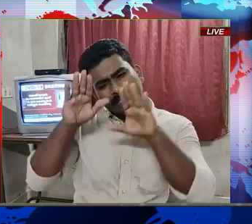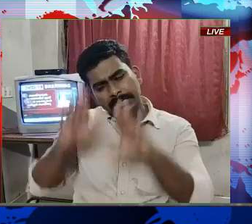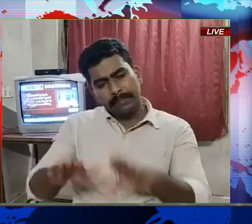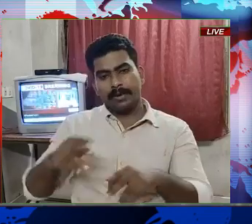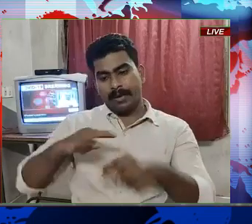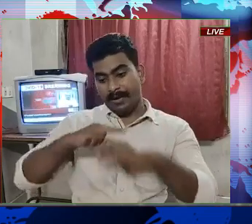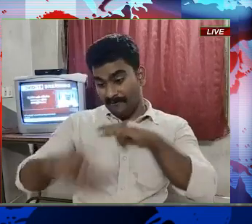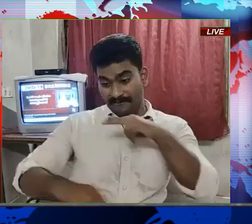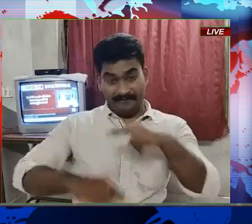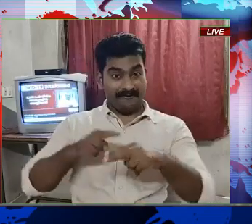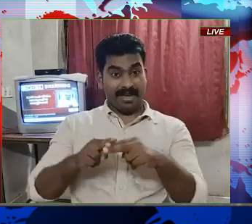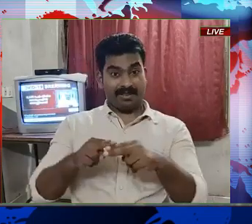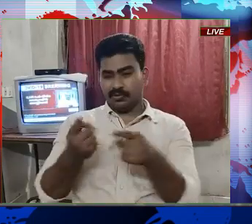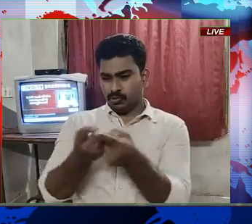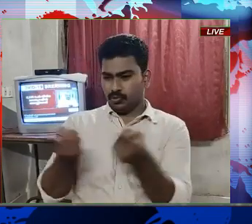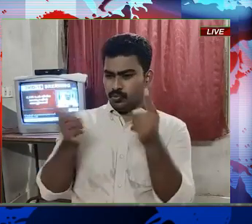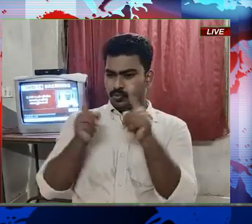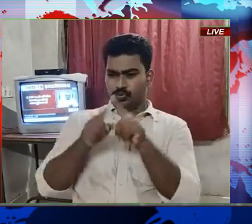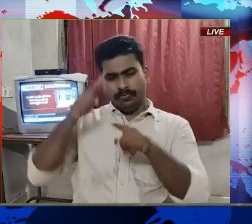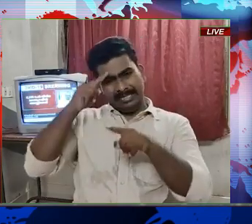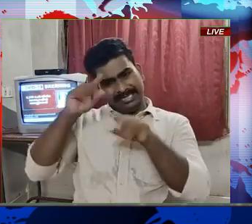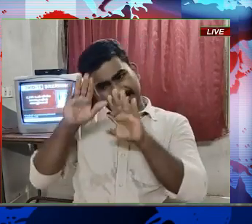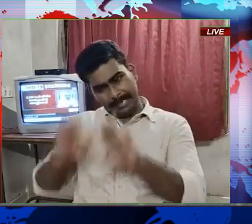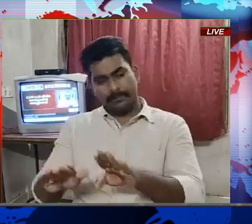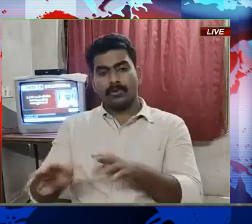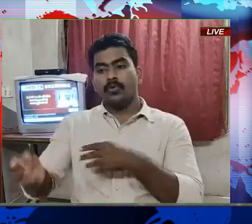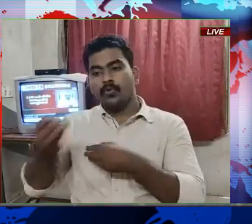സന്നദ്ധം പോർട്ടലിൻ്റെ ഭാഗമായി മാറാൻ പോവുകയാണ്.